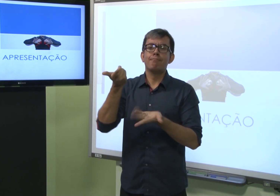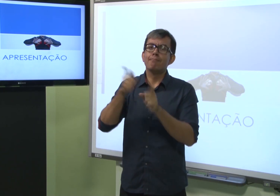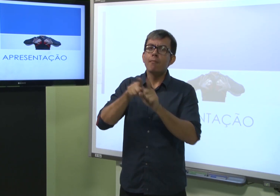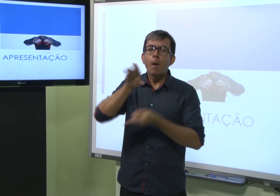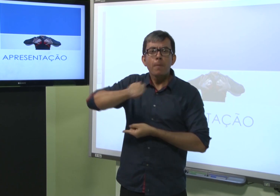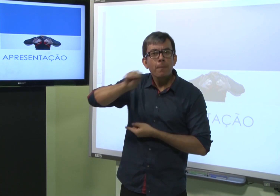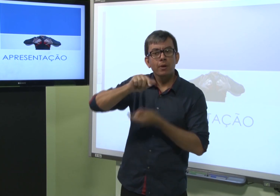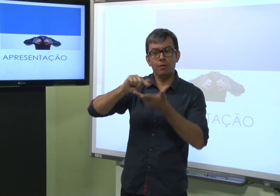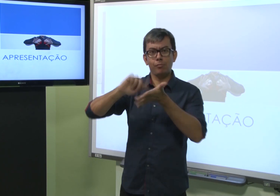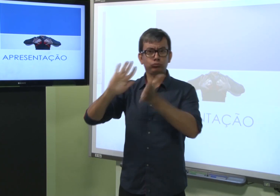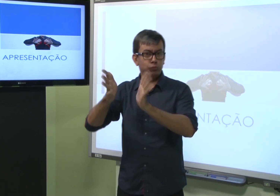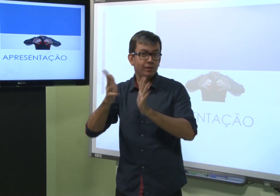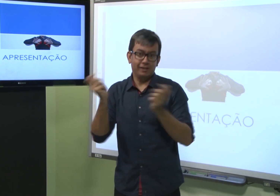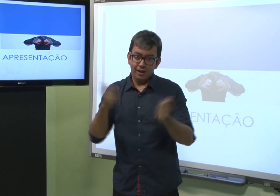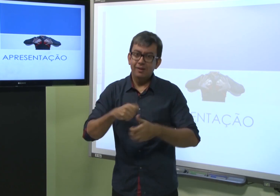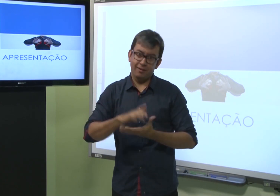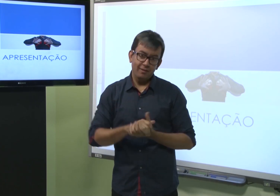intérpretes, tradutores da língua.